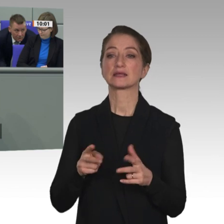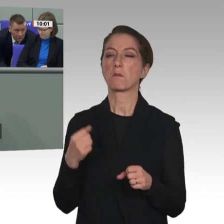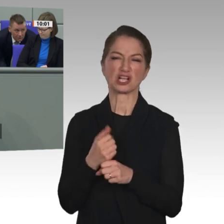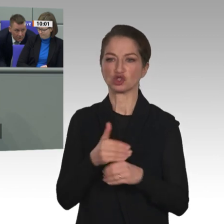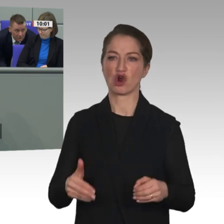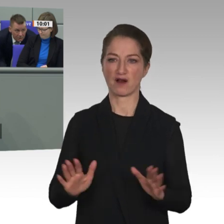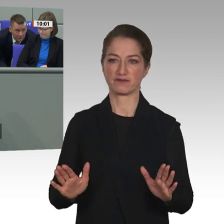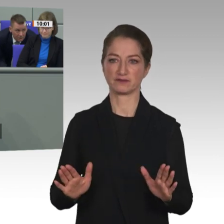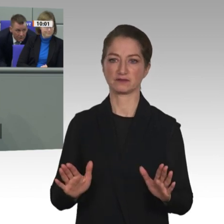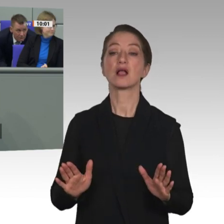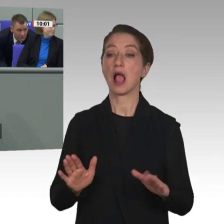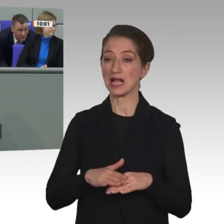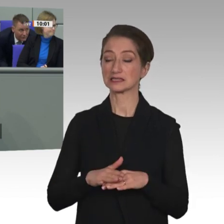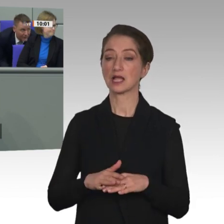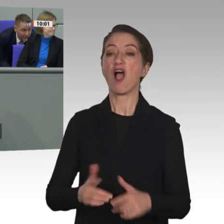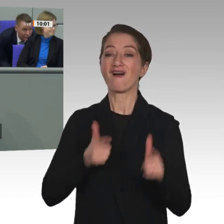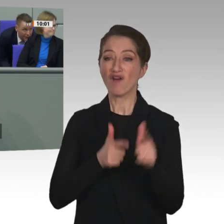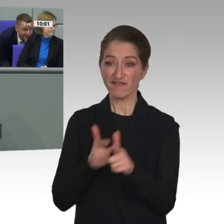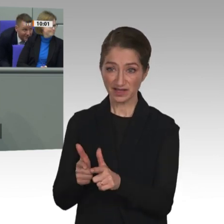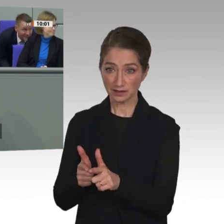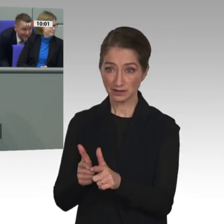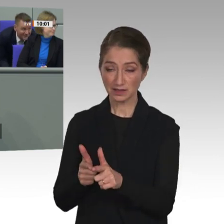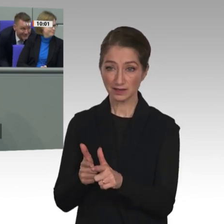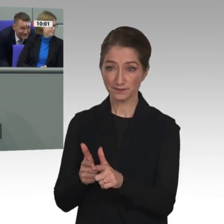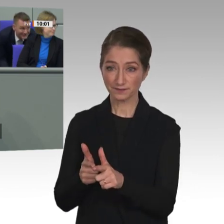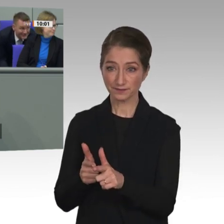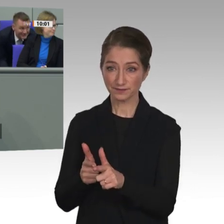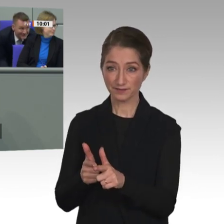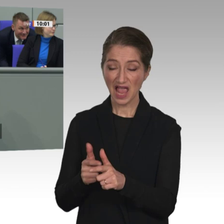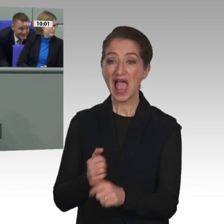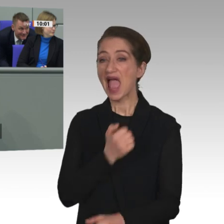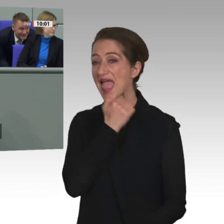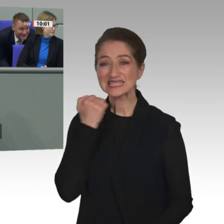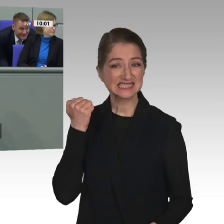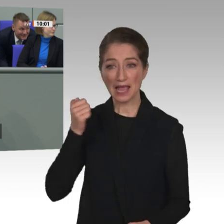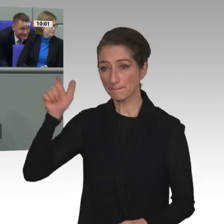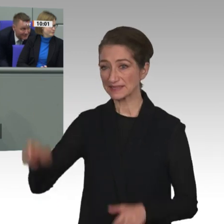klaren Grundsatz, Waffen gehören nicht in die Hände von Extremisten.